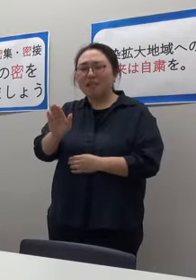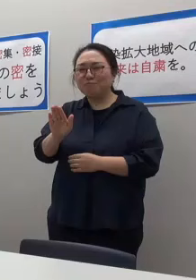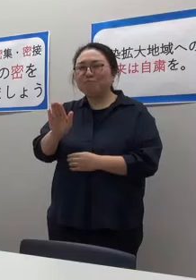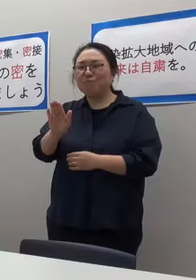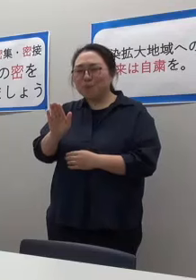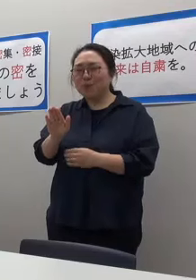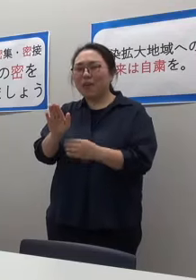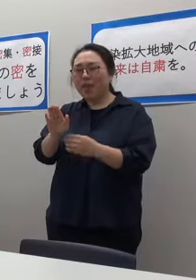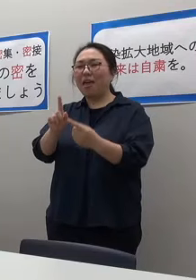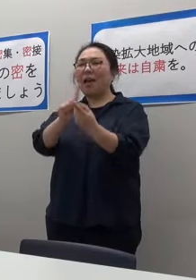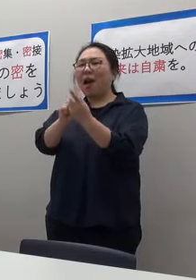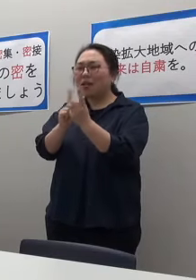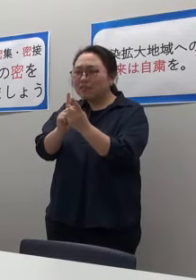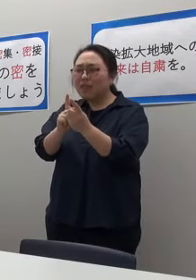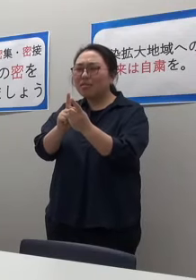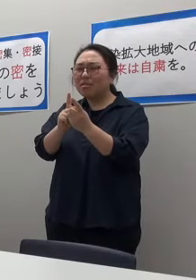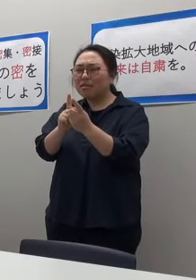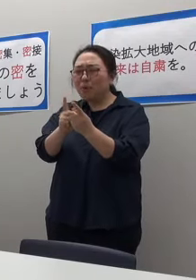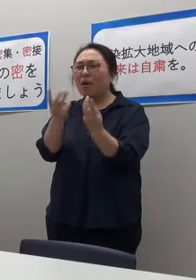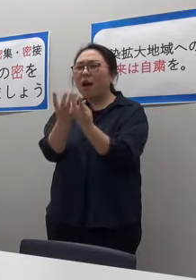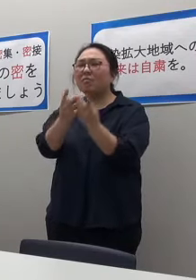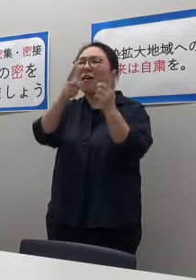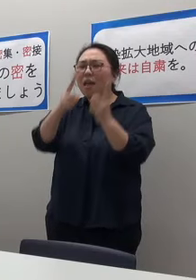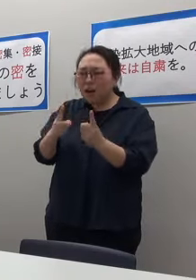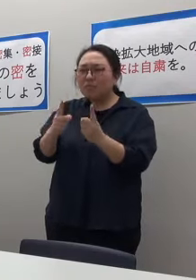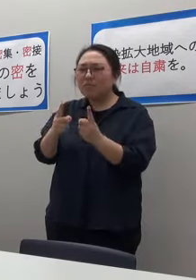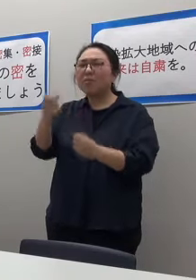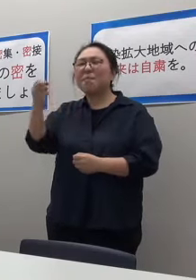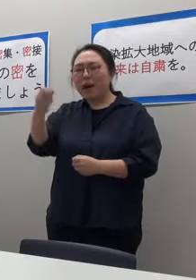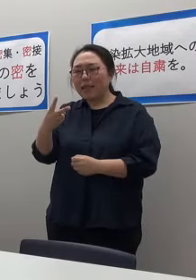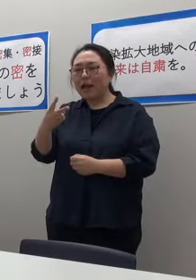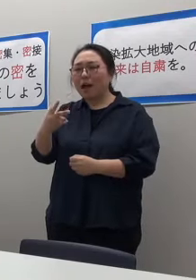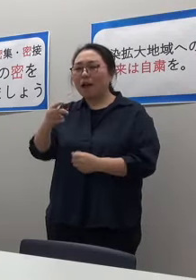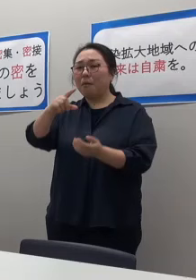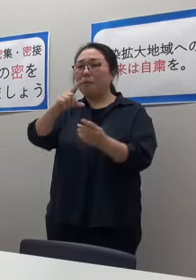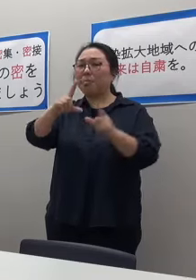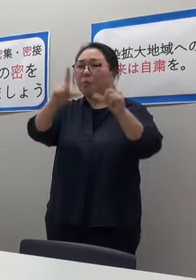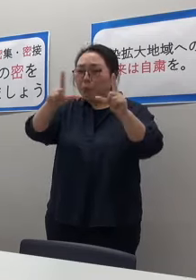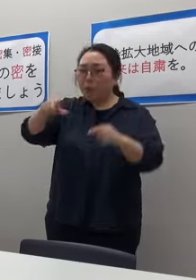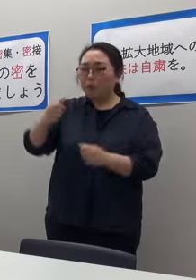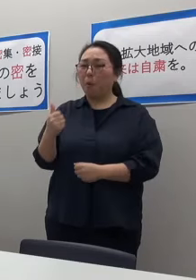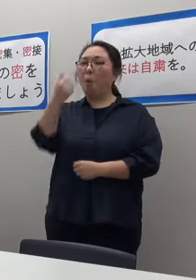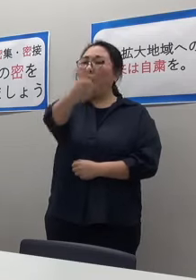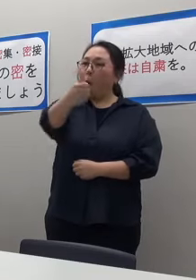境づくりのみならず、出張による感染拡大地域との往来の自粛